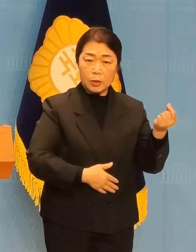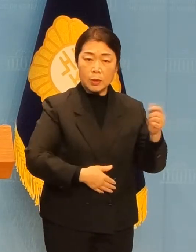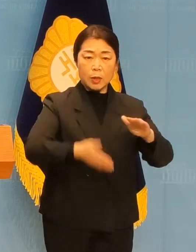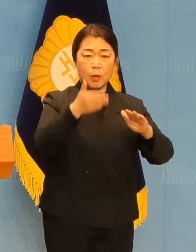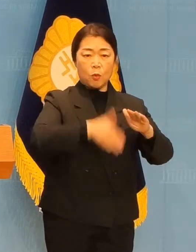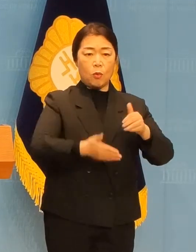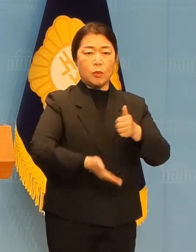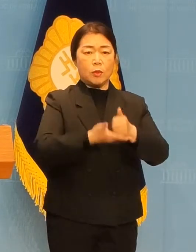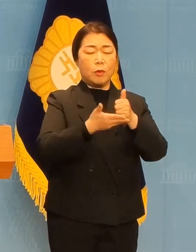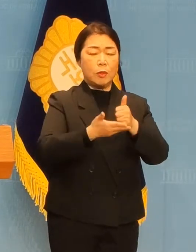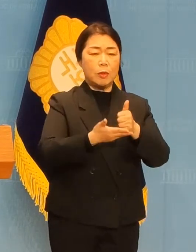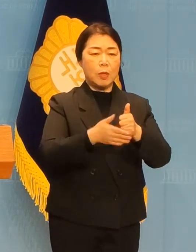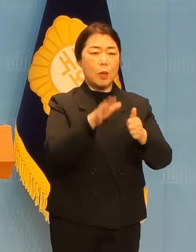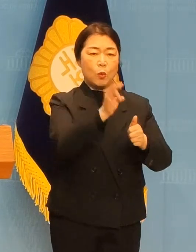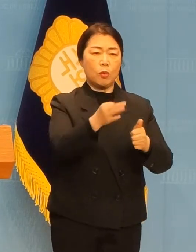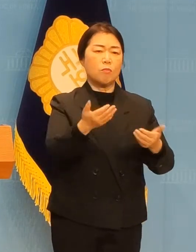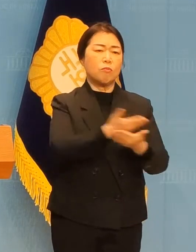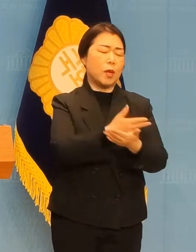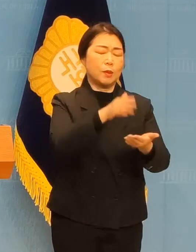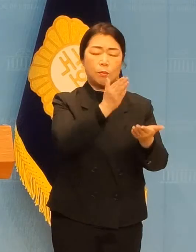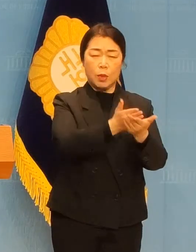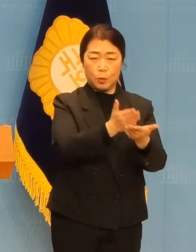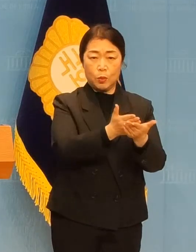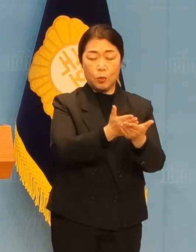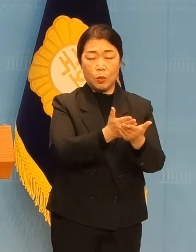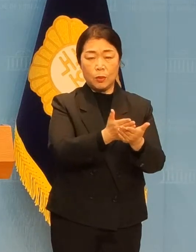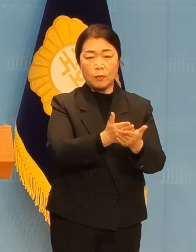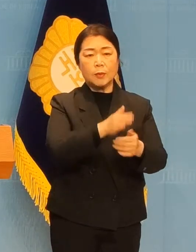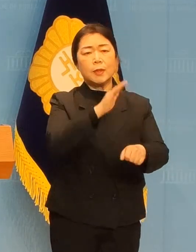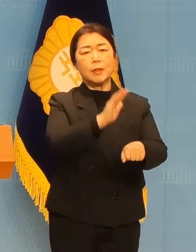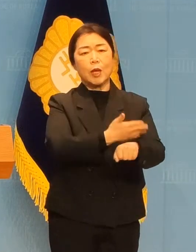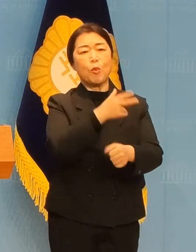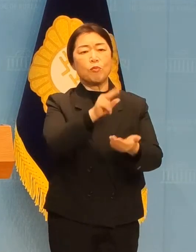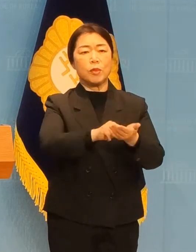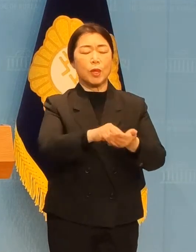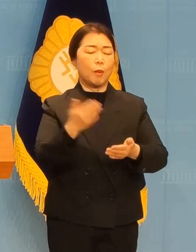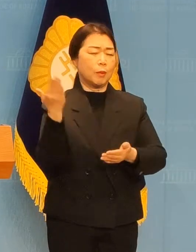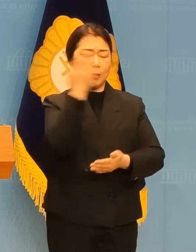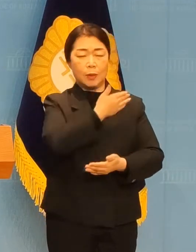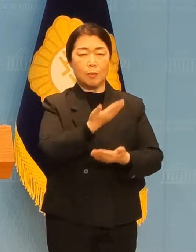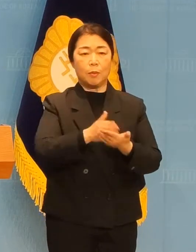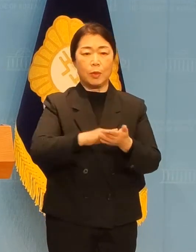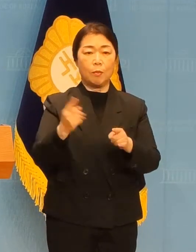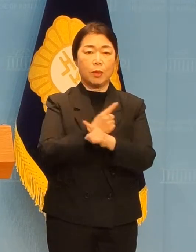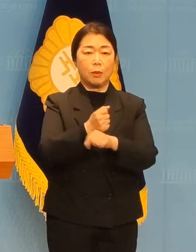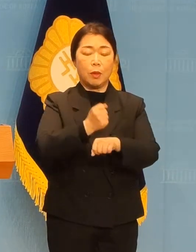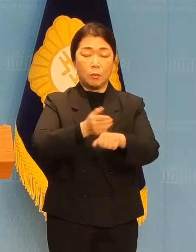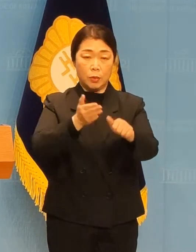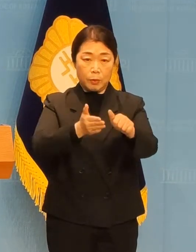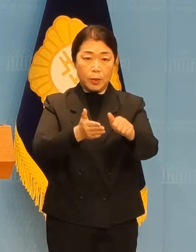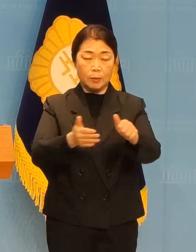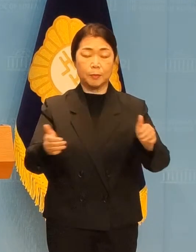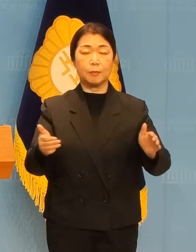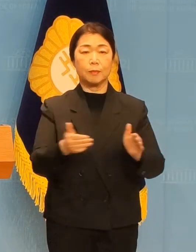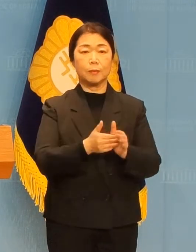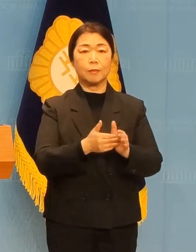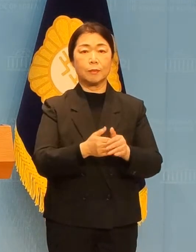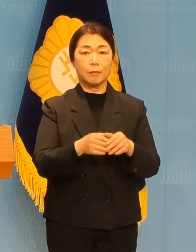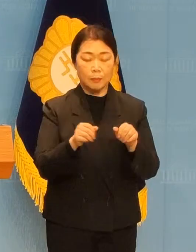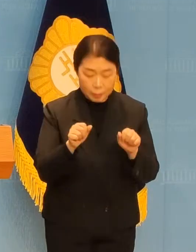국민 앞에 해명하고 그릇된 관행을 바로잡는 데 함께하길 바랍니다. 이상입니다.